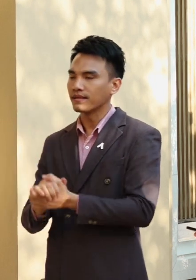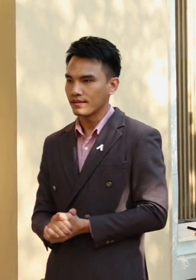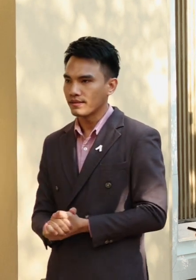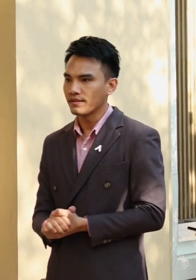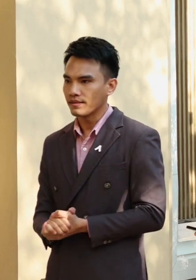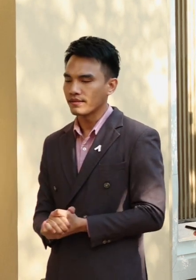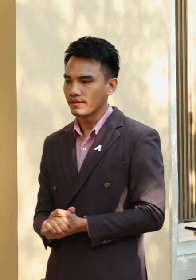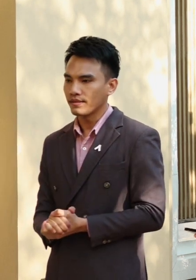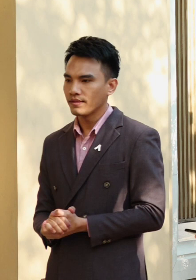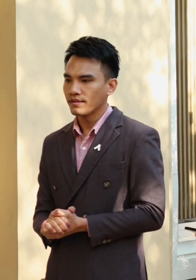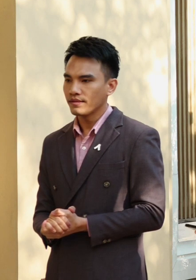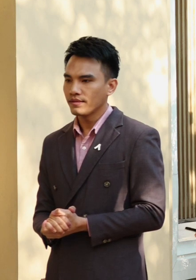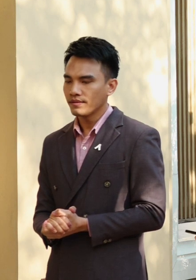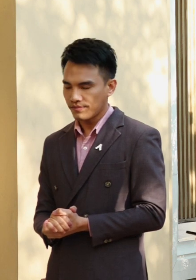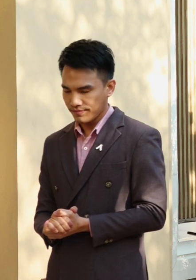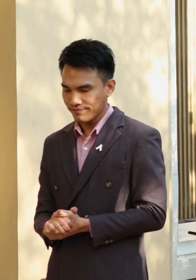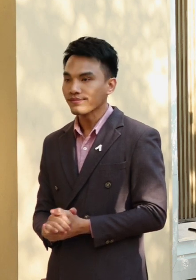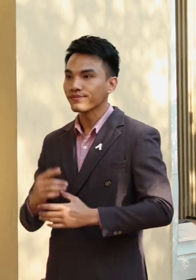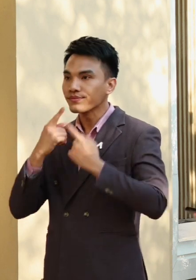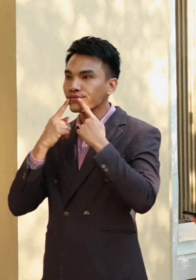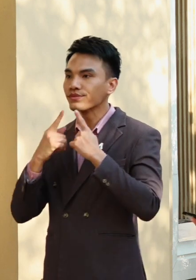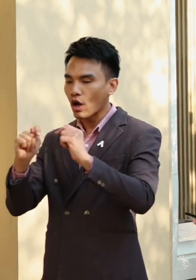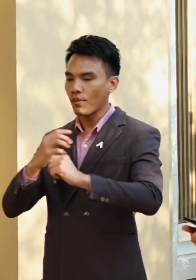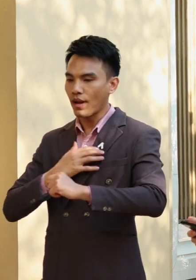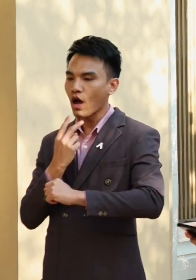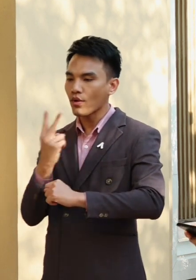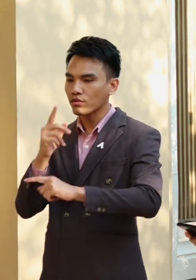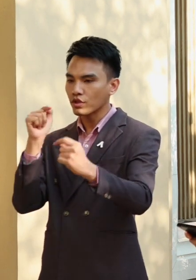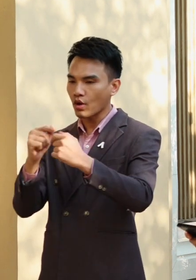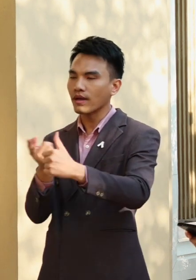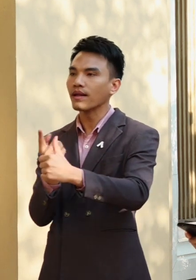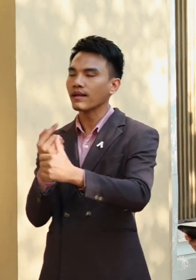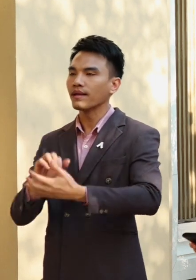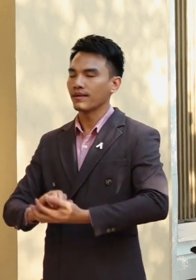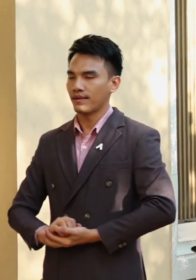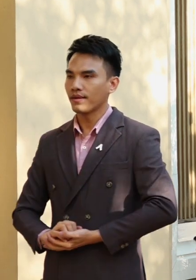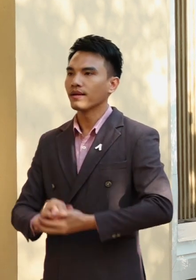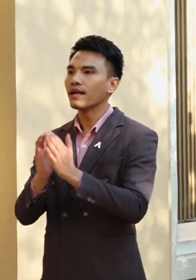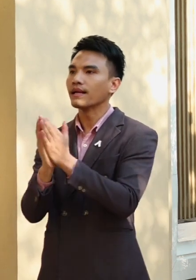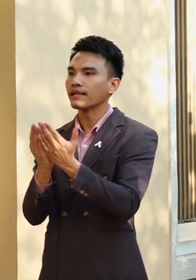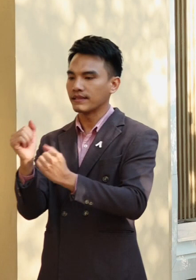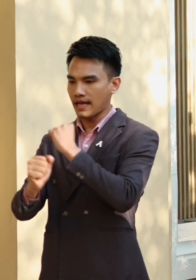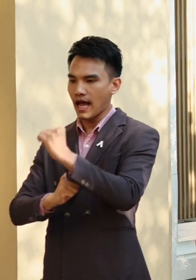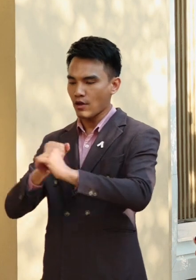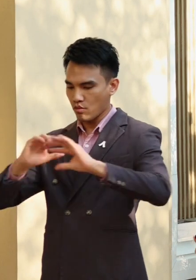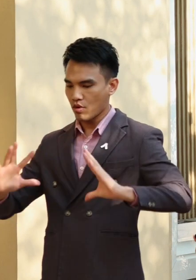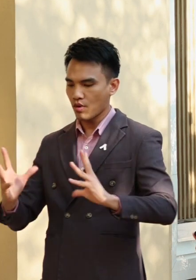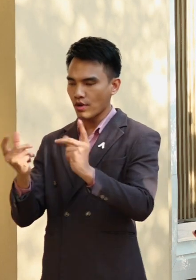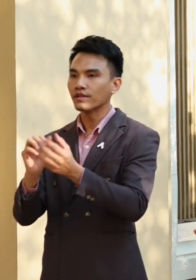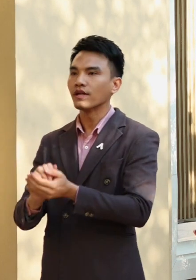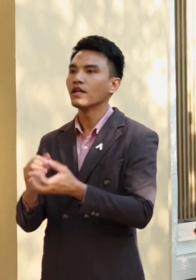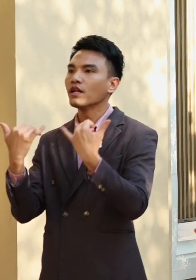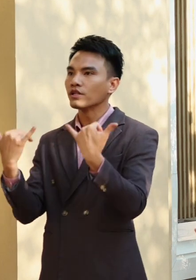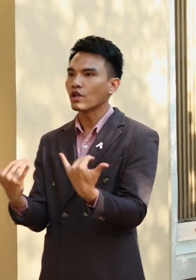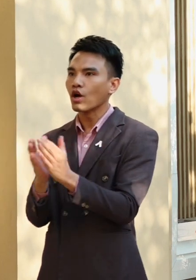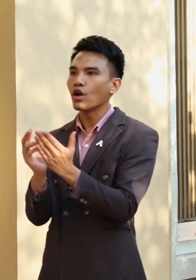ชาชีพอะไรครับ ในกรณีที่เราเห็นกรณีแรกที่เจอนะครับพาสปอร์ตเนี่ยอายุไปแล้วนั้นก็จะ